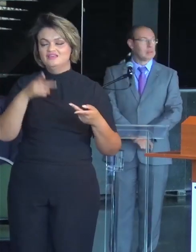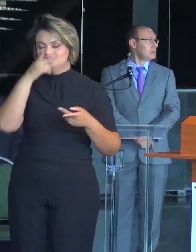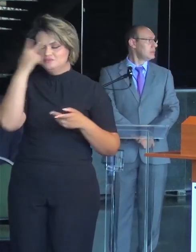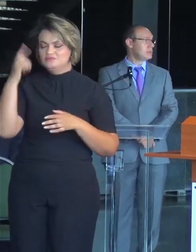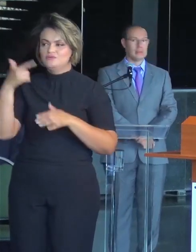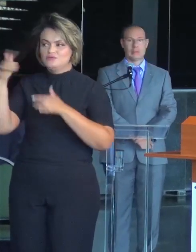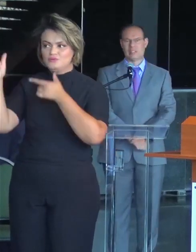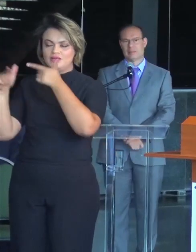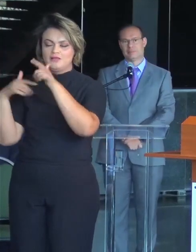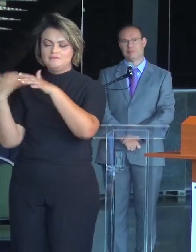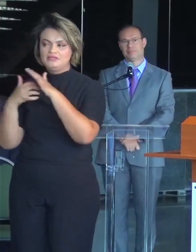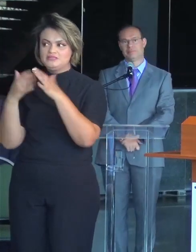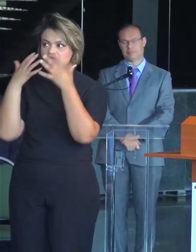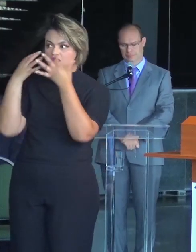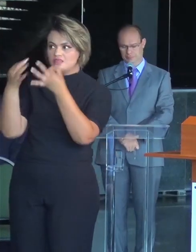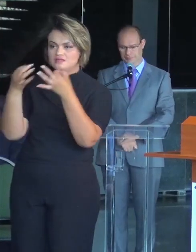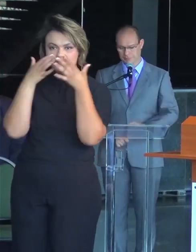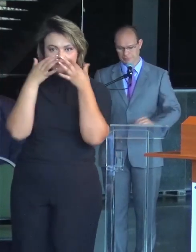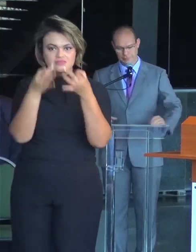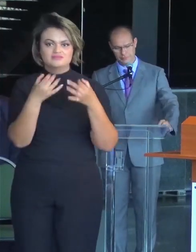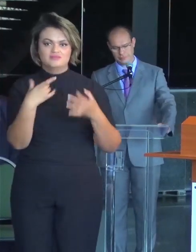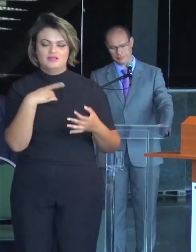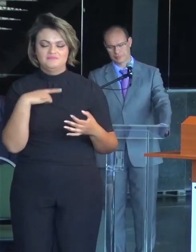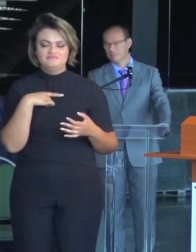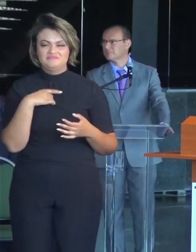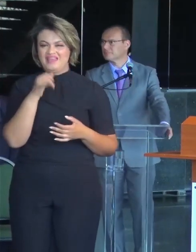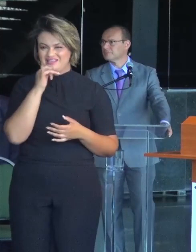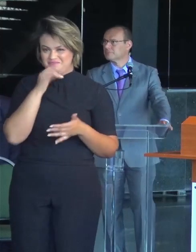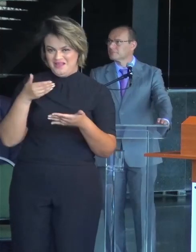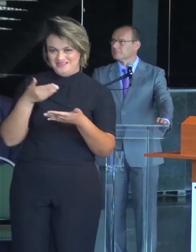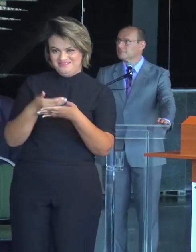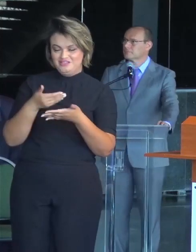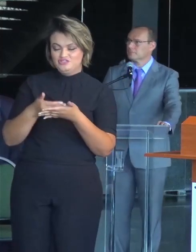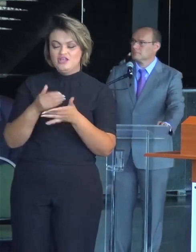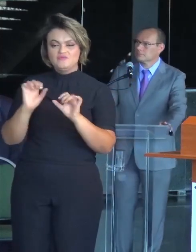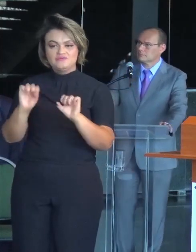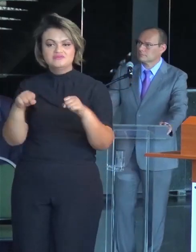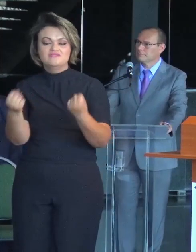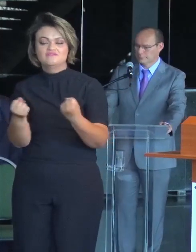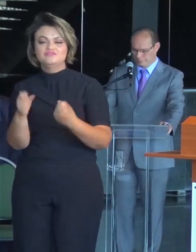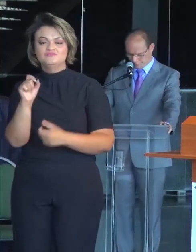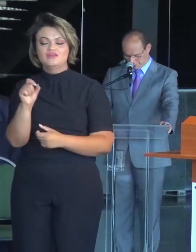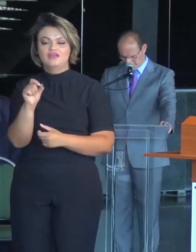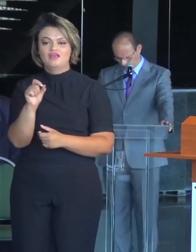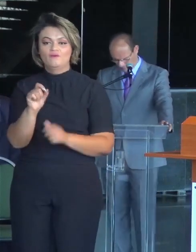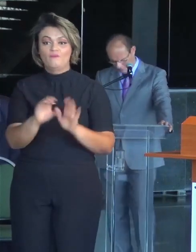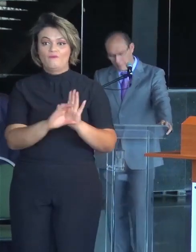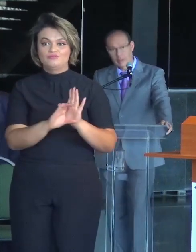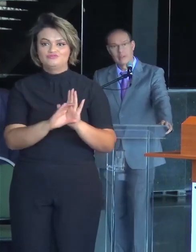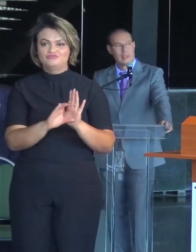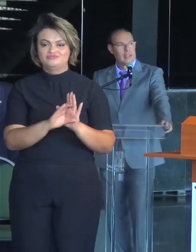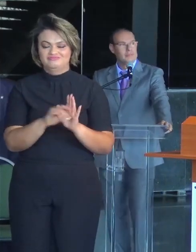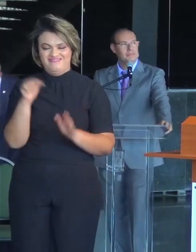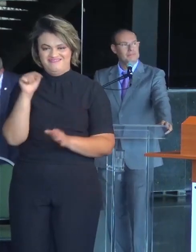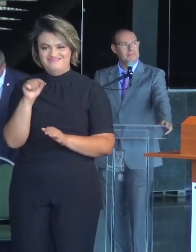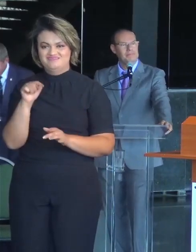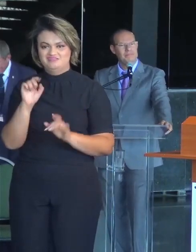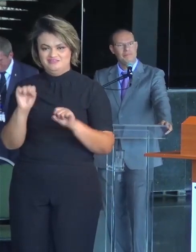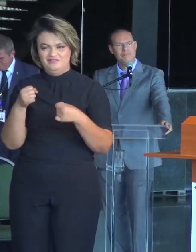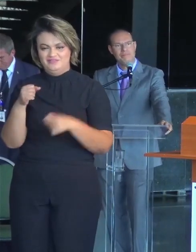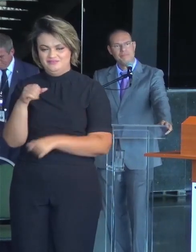fornecedores. Recentemente, tive a oportunidade de defender também o nosso Código de Defesa do